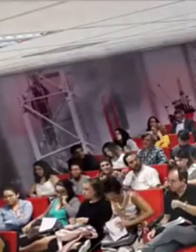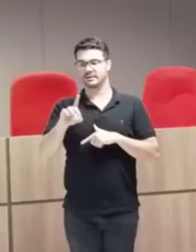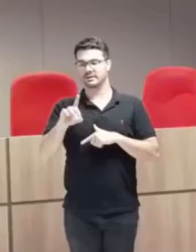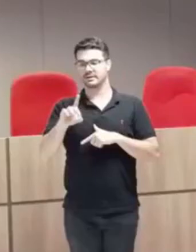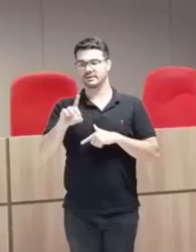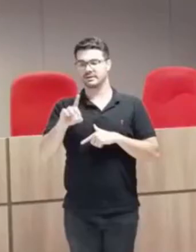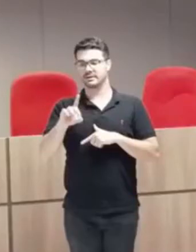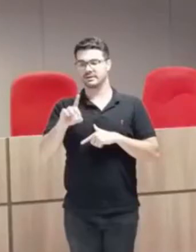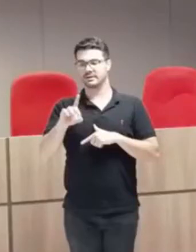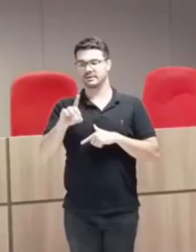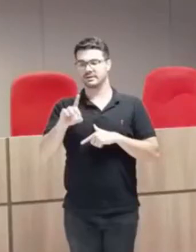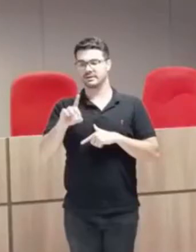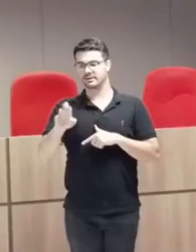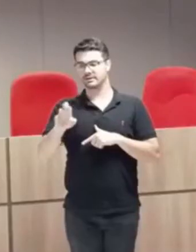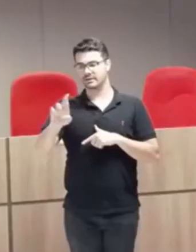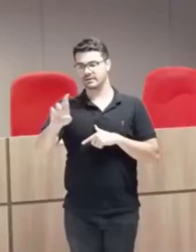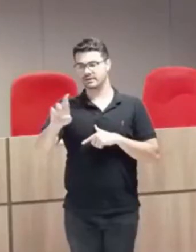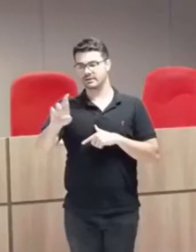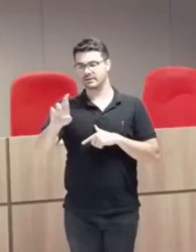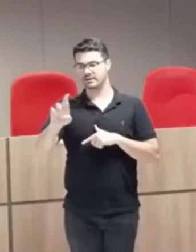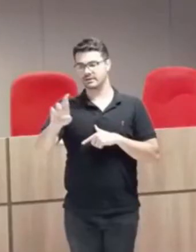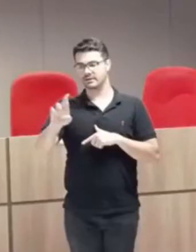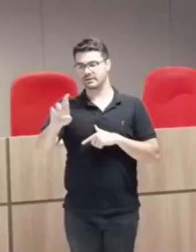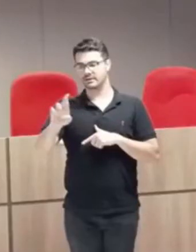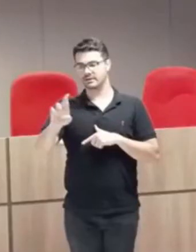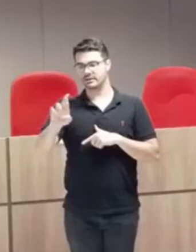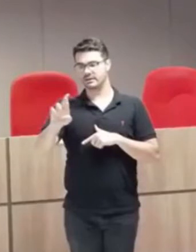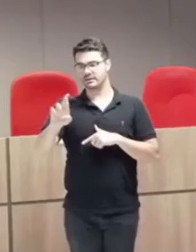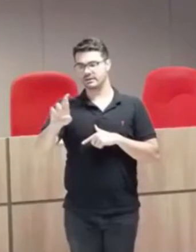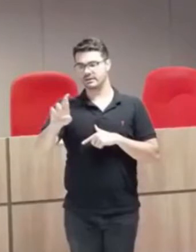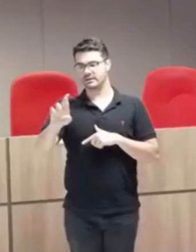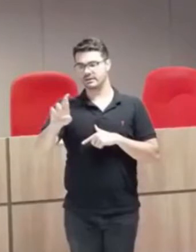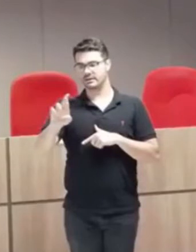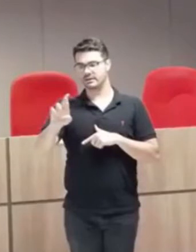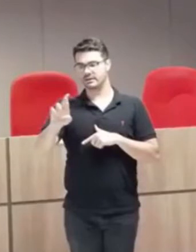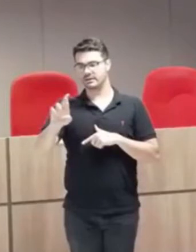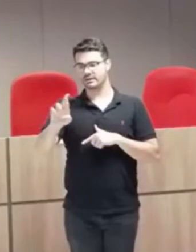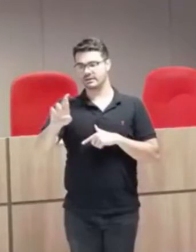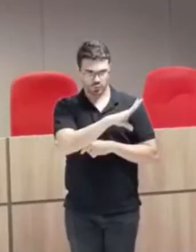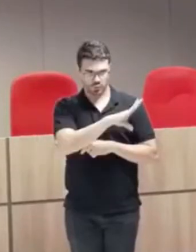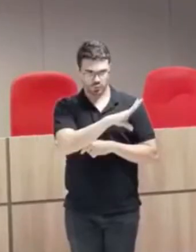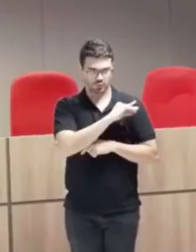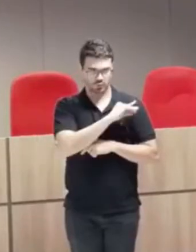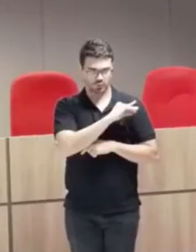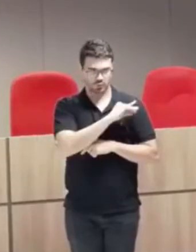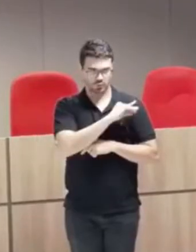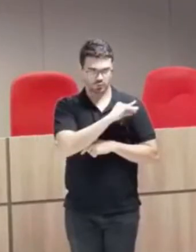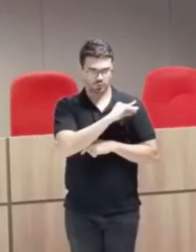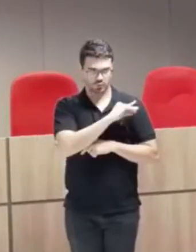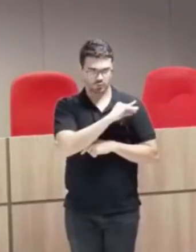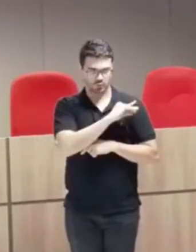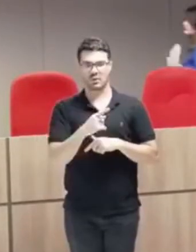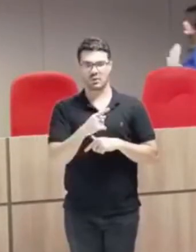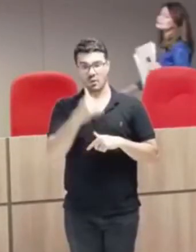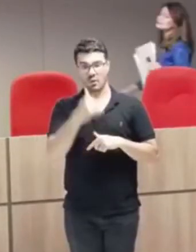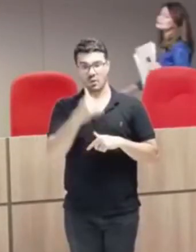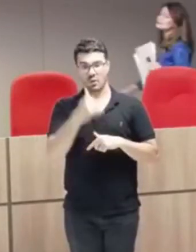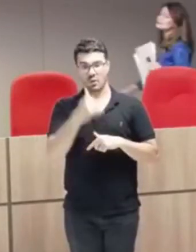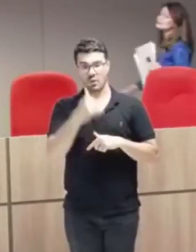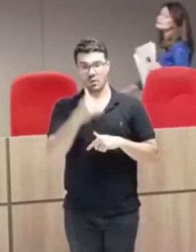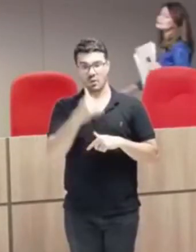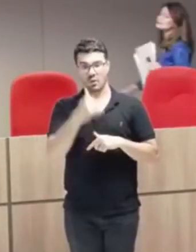Fonseca Tostes Ribeiro, Coordenadora Nacional da Coordenadoria Nacional de Combate às